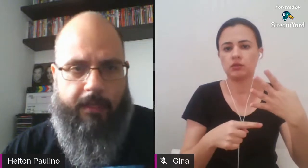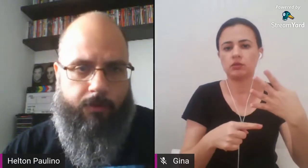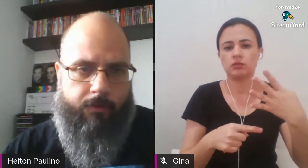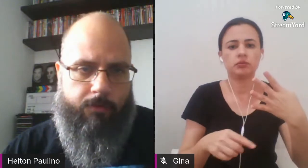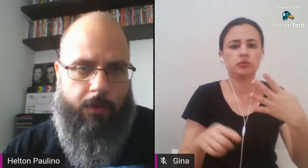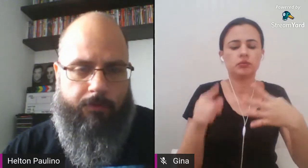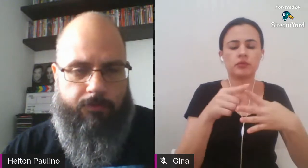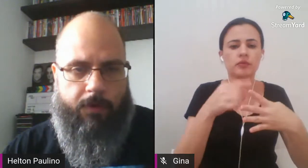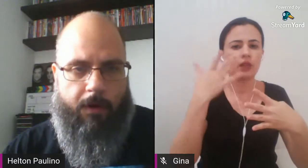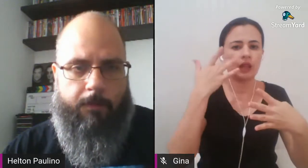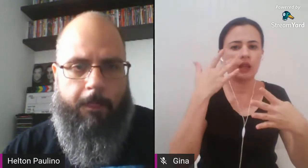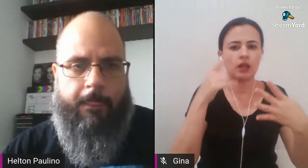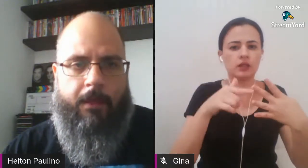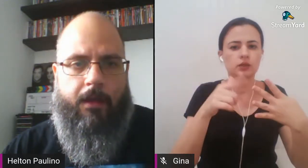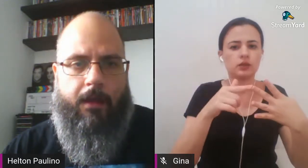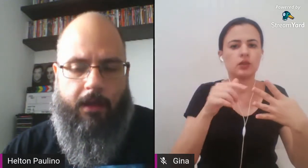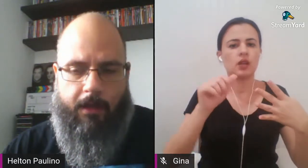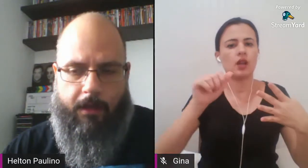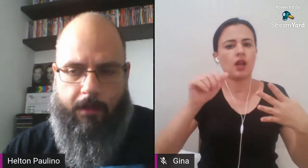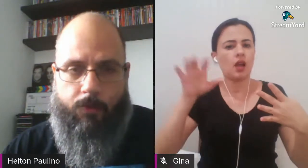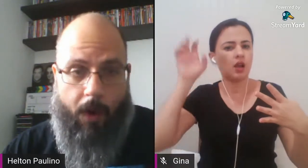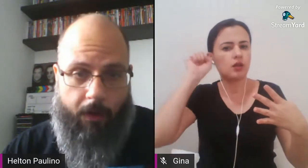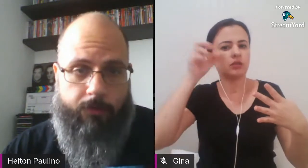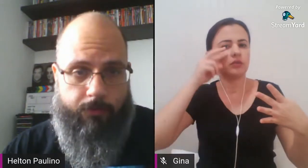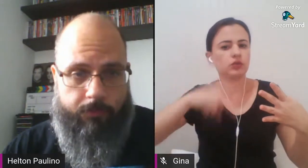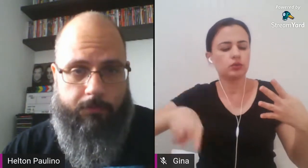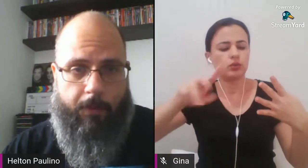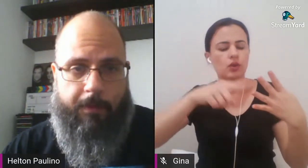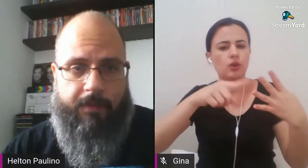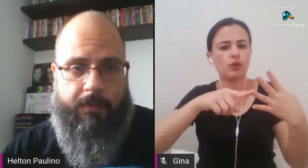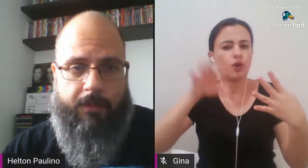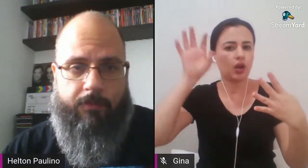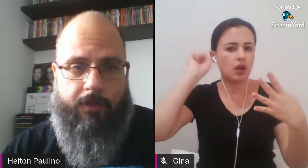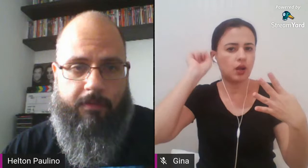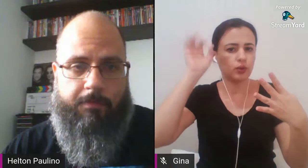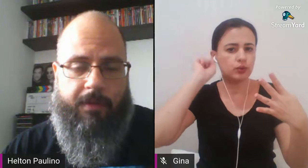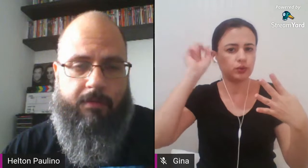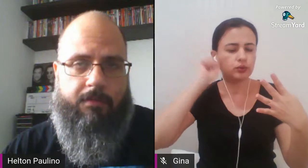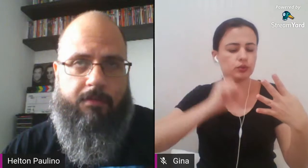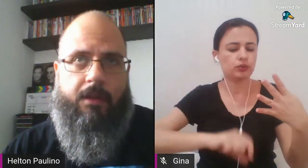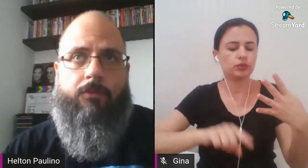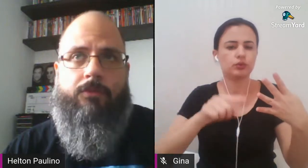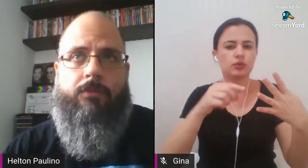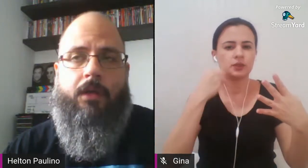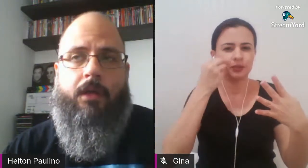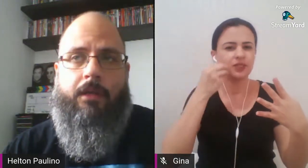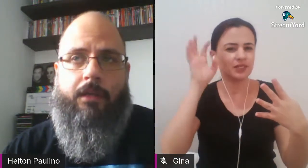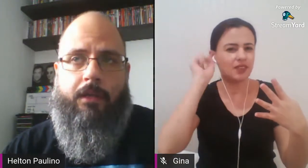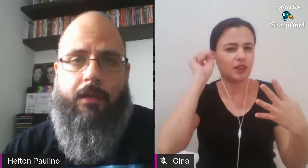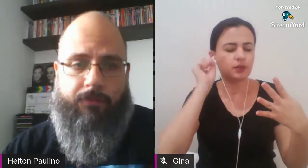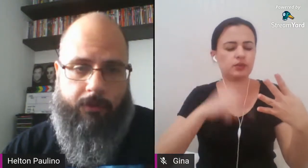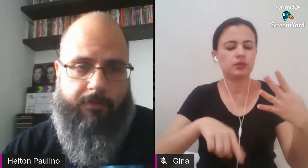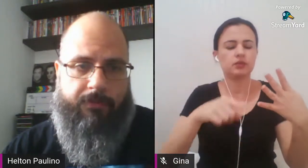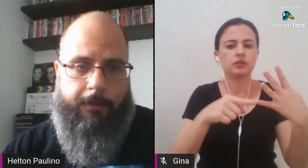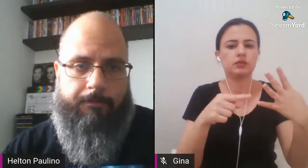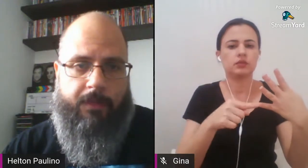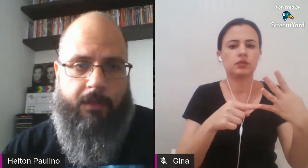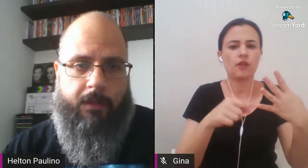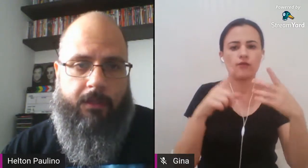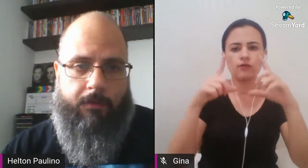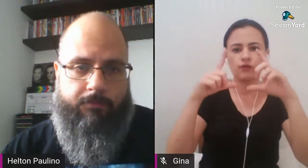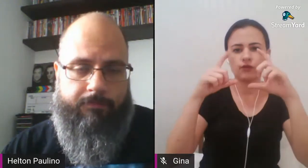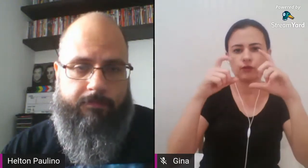o teatro, o audiovisual, o áudio, propriamente dito, né, as experiências em áudio e a